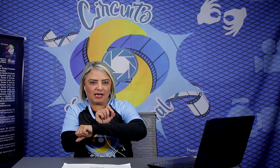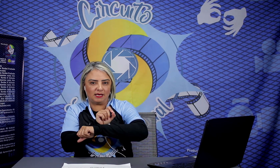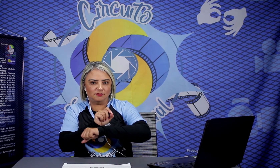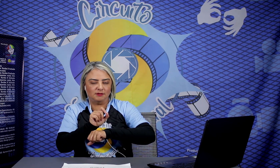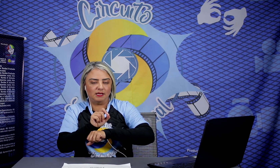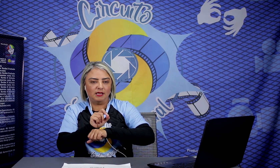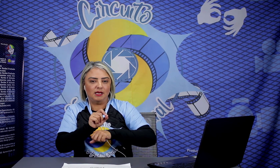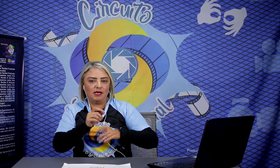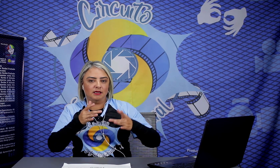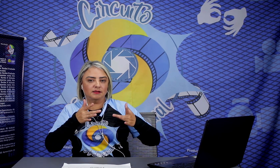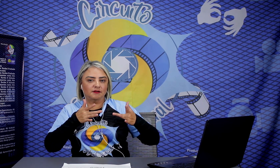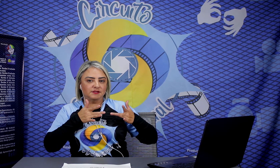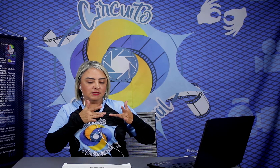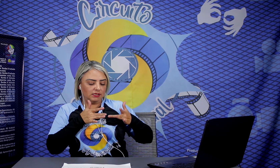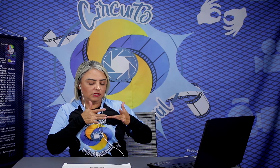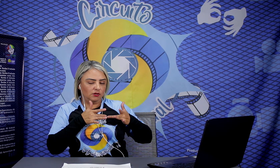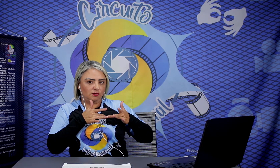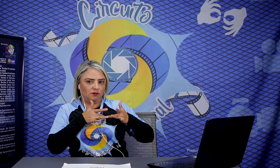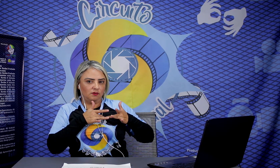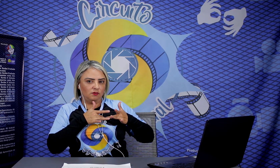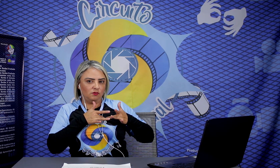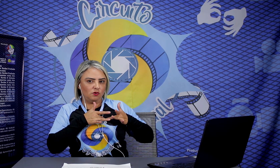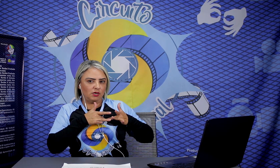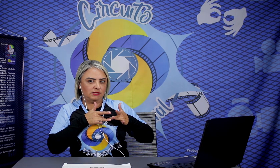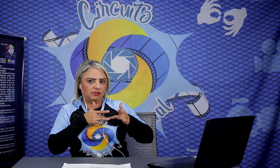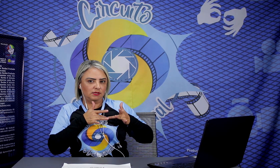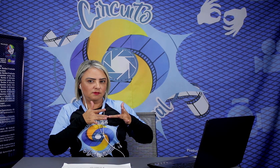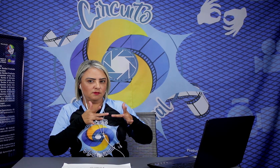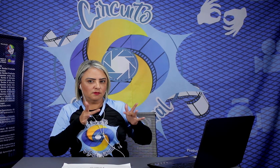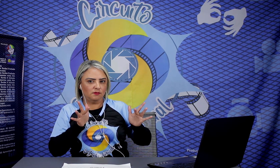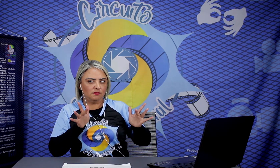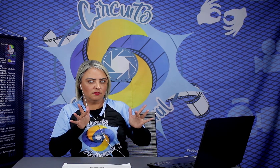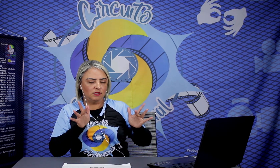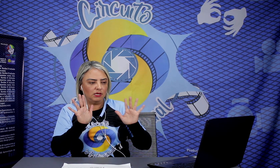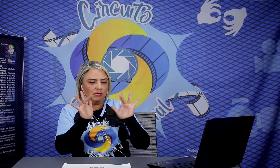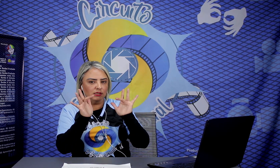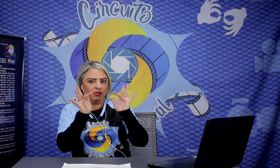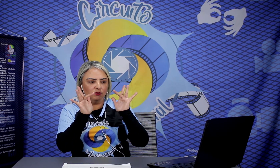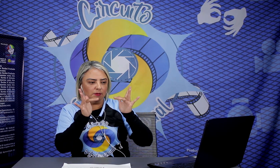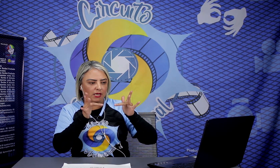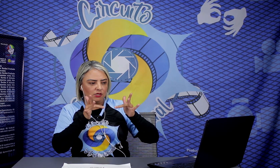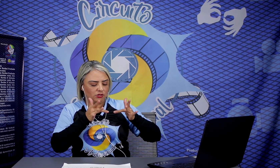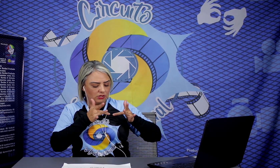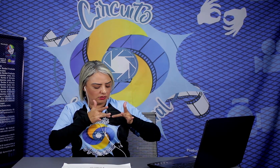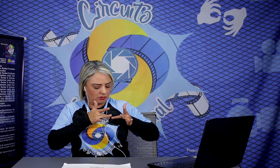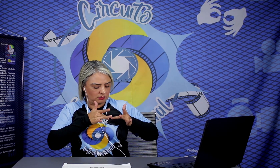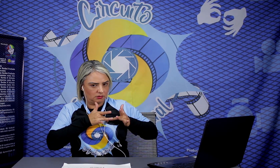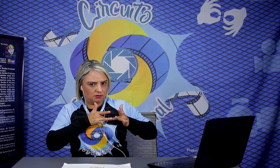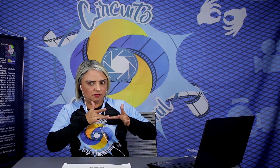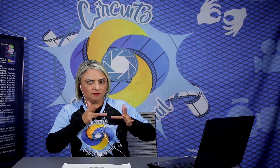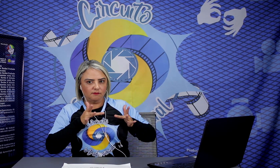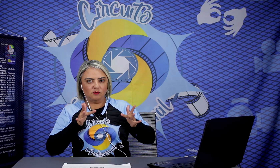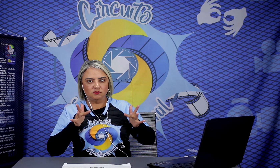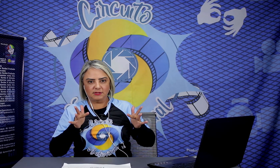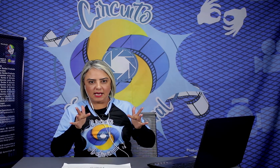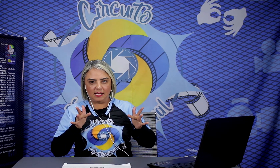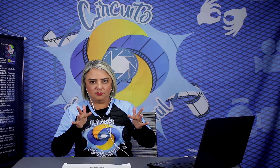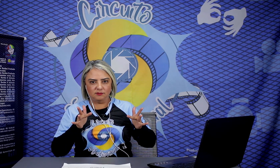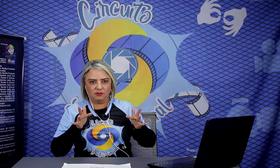Voluntário, tá fazendo aqui, ó, no coração. Dedo médio aqui, ó, voluntário.